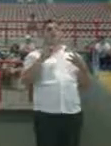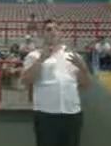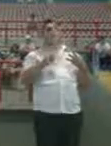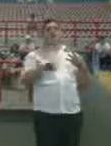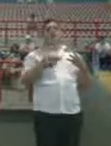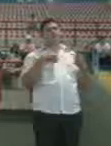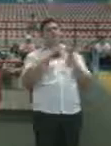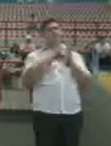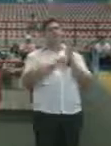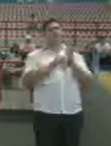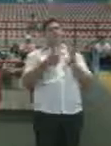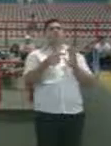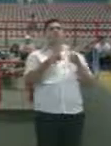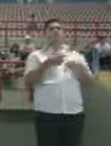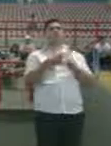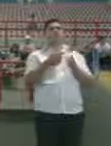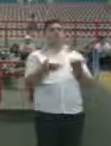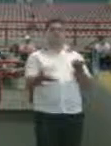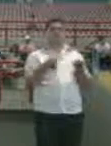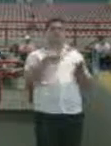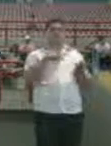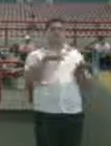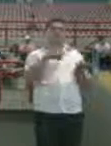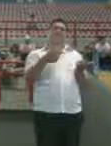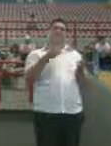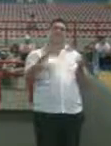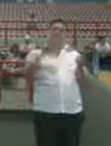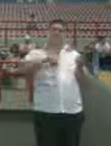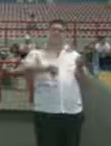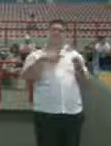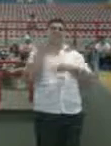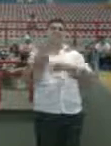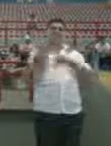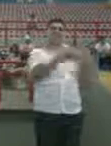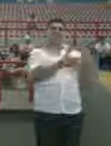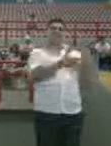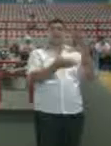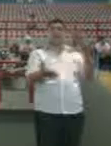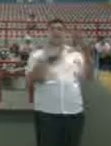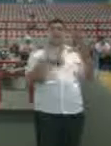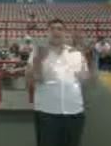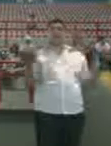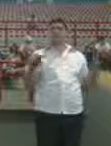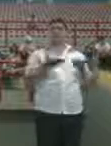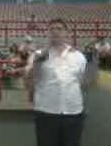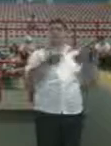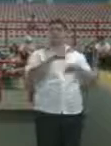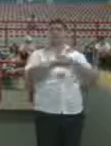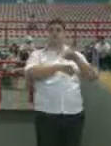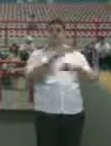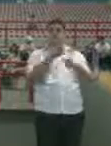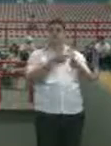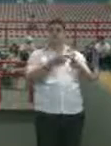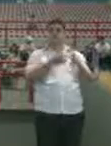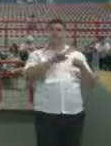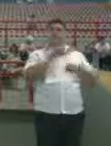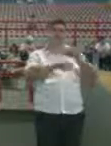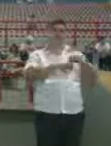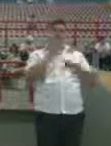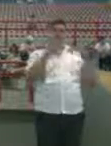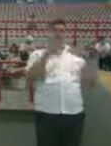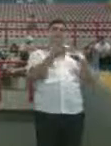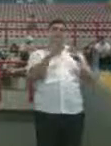já do século XX, mas um produto também que traz danos para o meio ambiente. O grande problema dos combustíveis fósseis é exatamente o